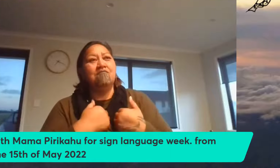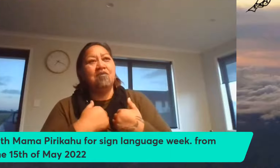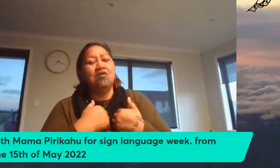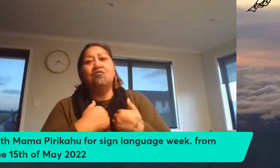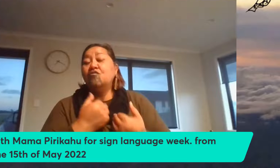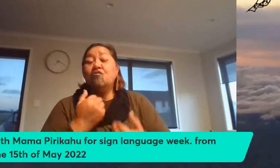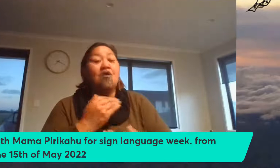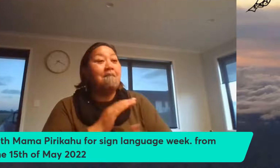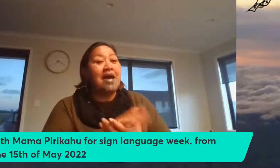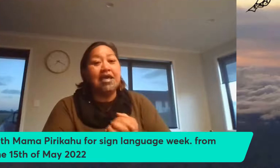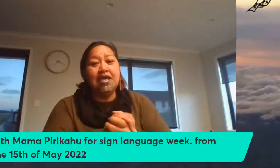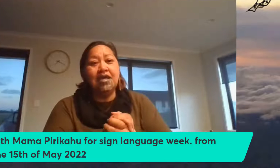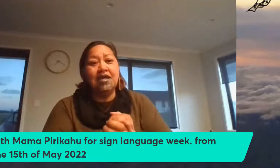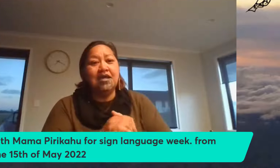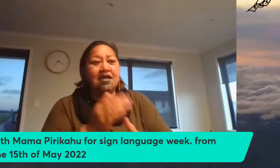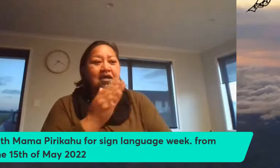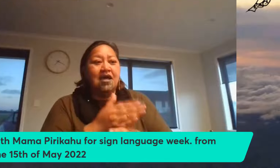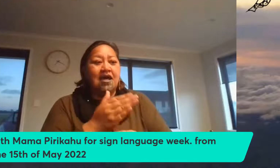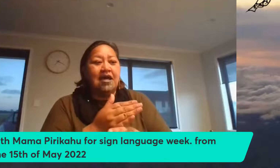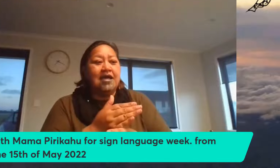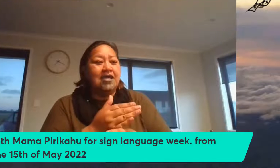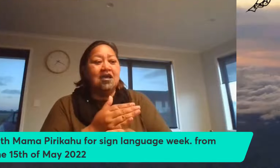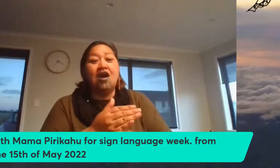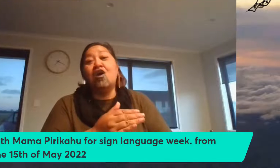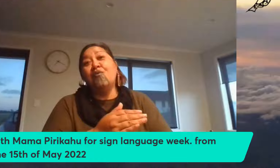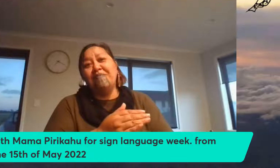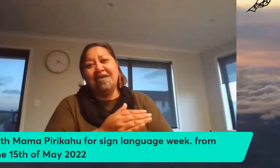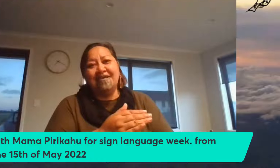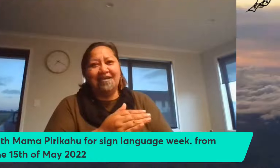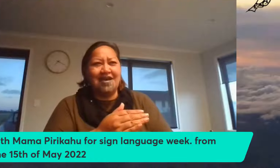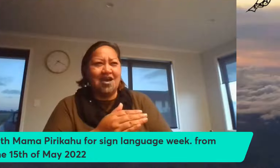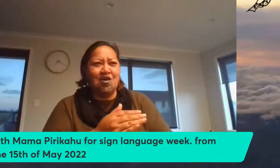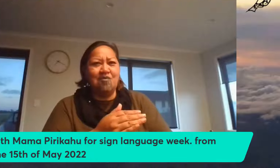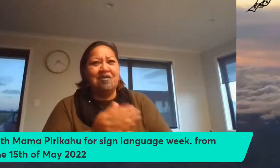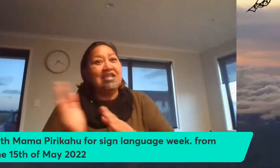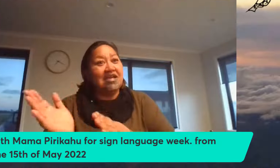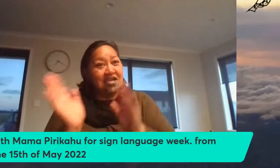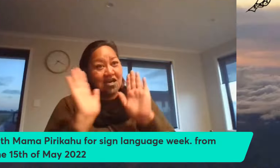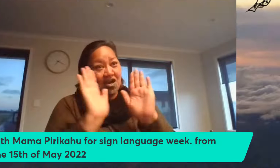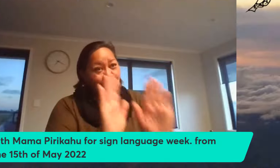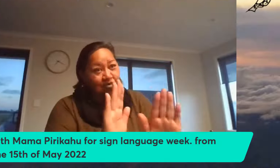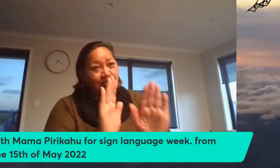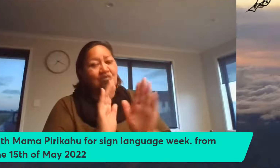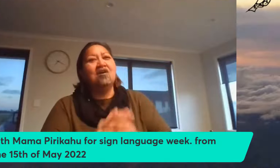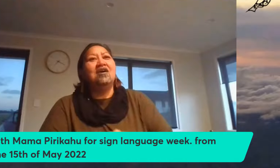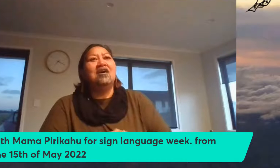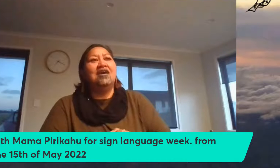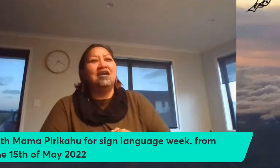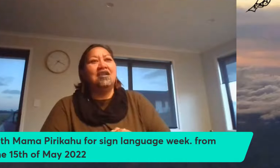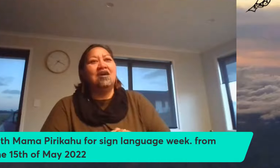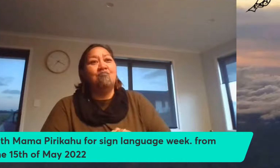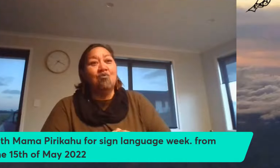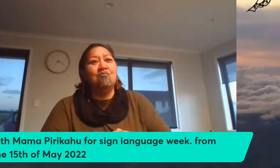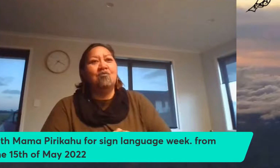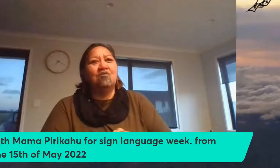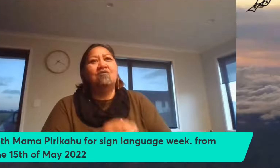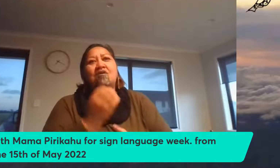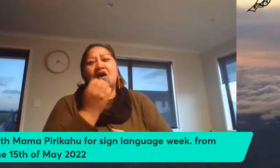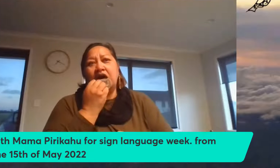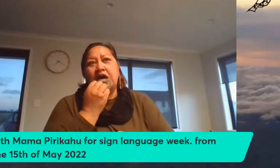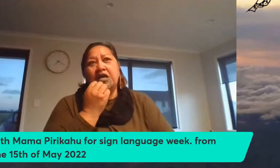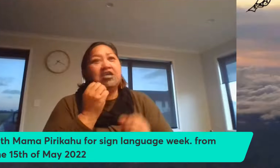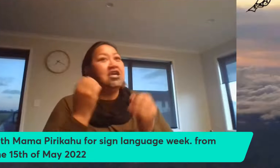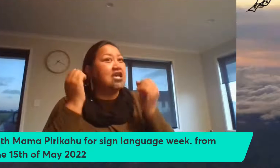au me oku hoa mai i ngā rauemi, nā reira ka noo i nei